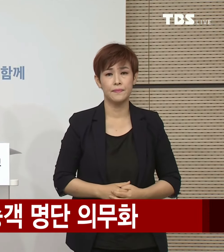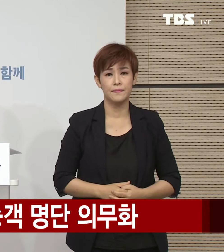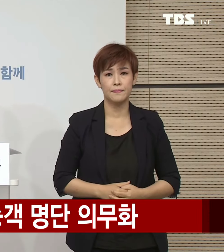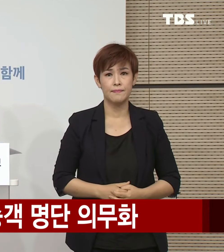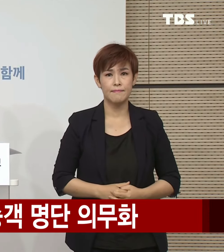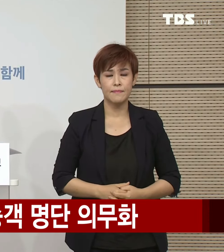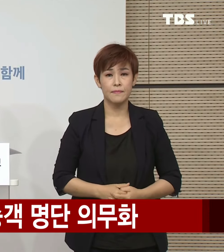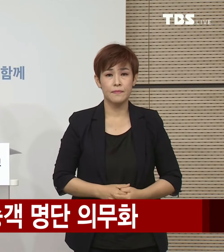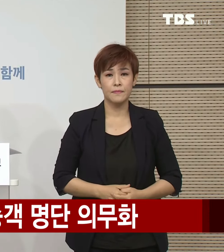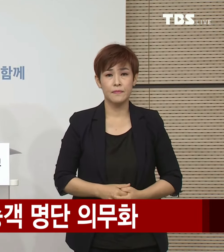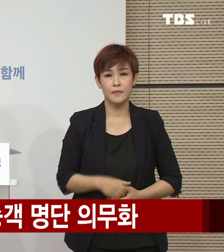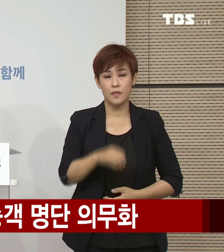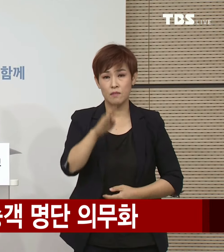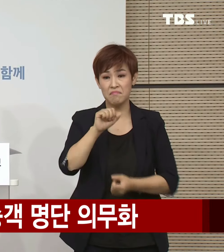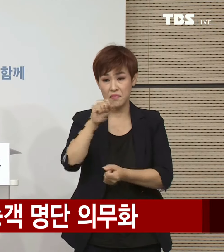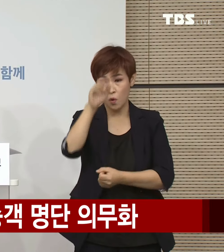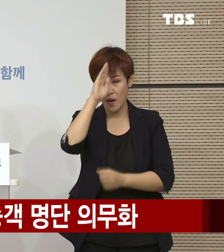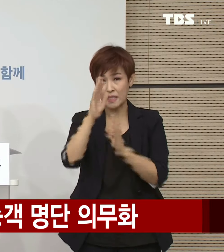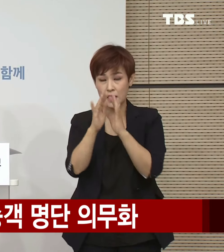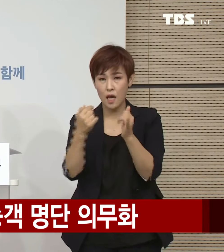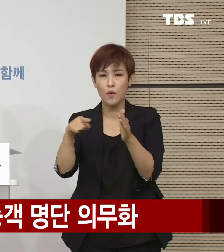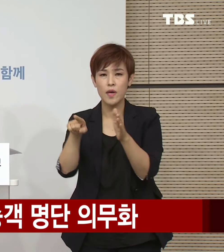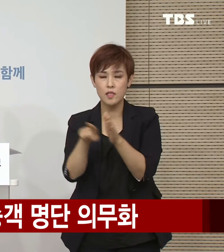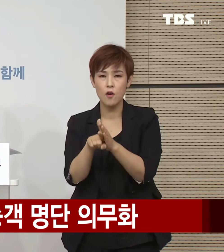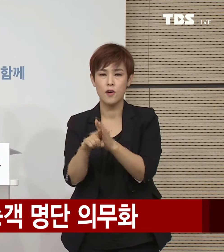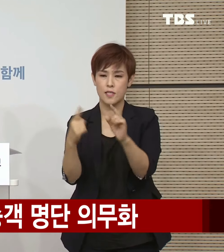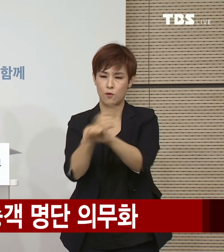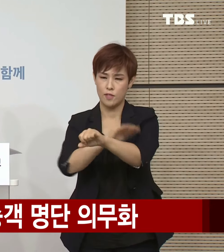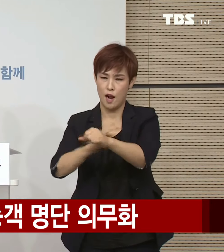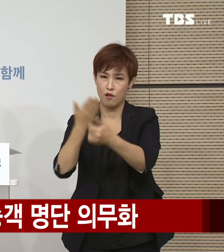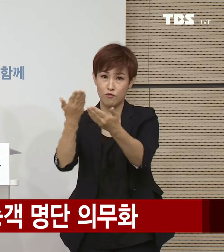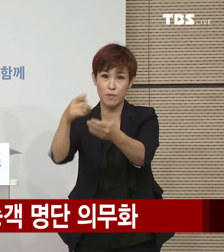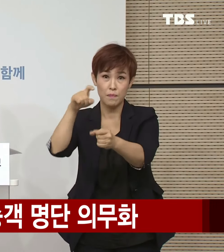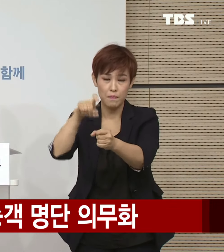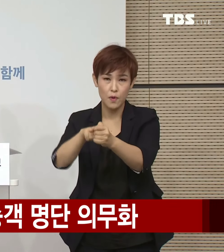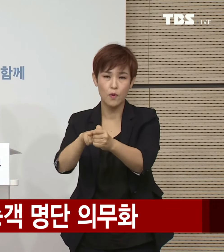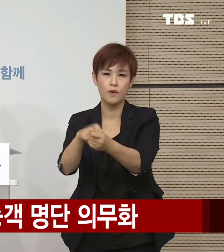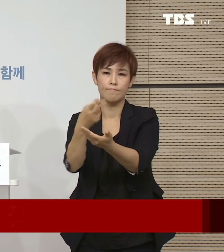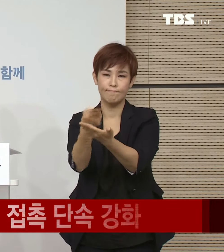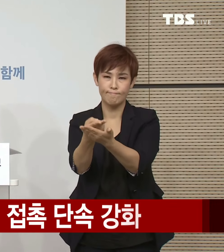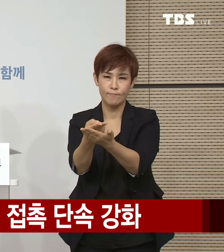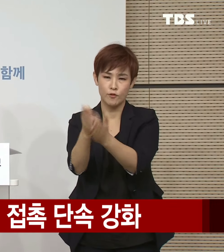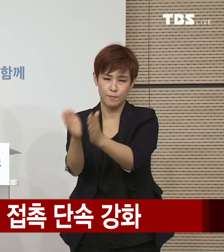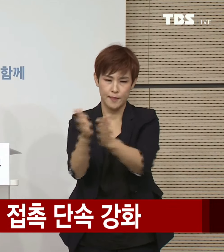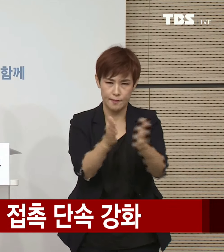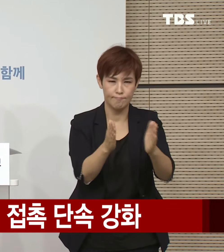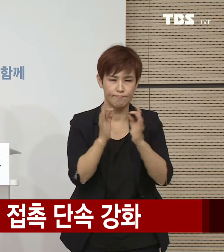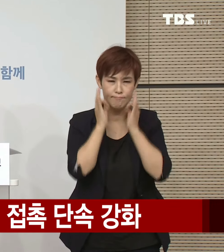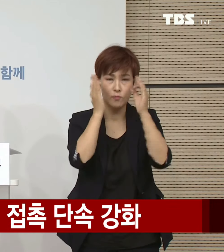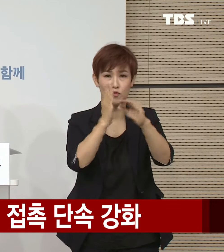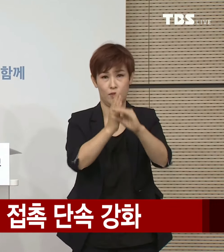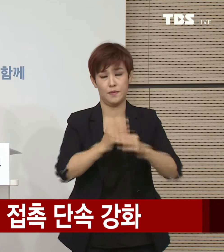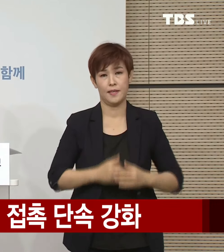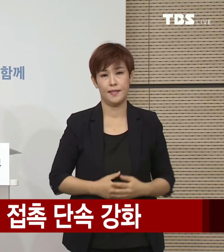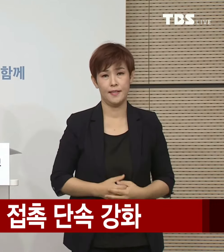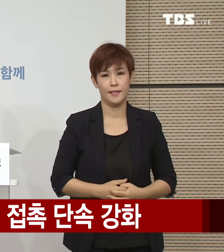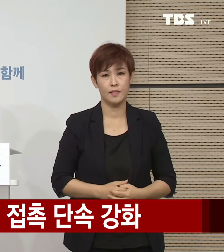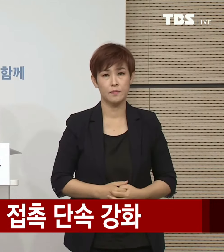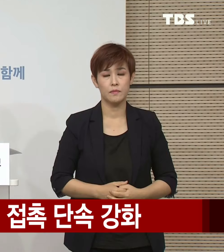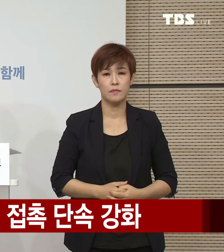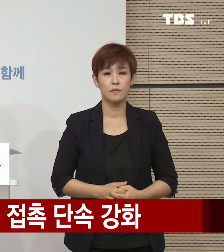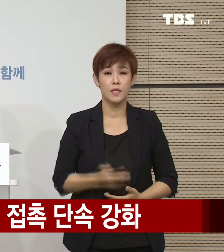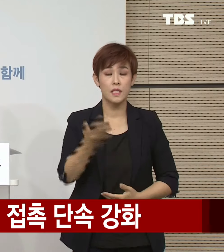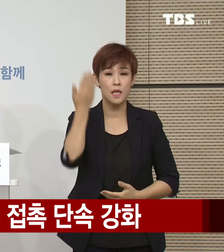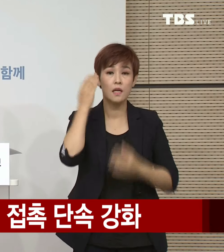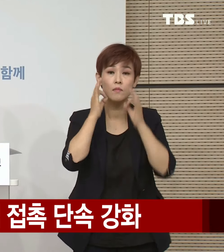함께 환자들에게 적절한 치료를 제공하기 위한 병상 확보에도 총력을 기울이고 있습니다. 이미